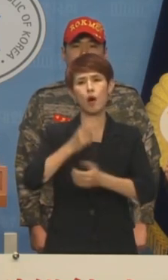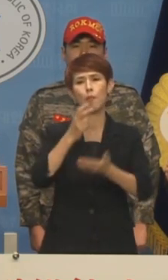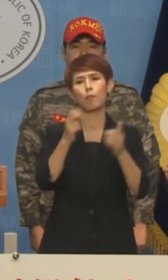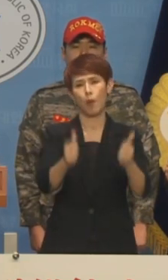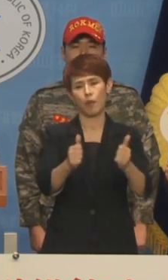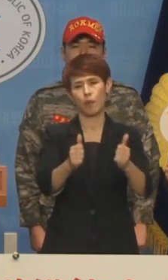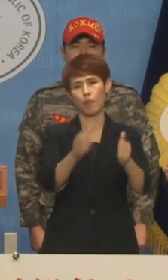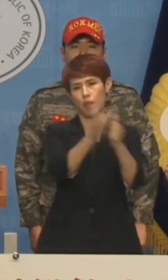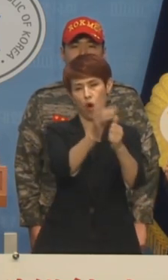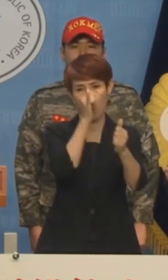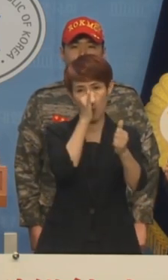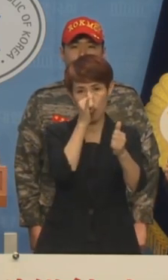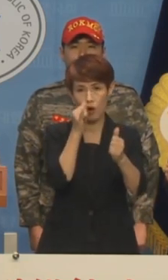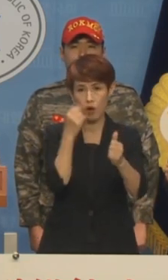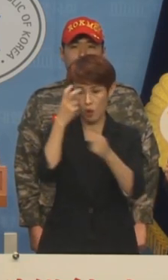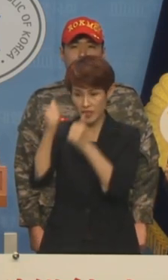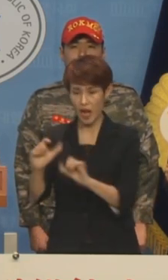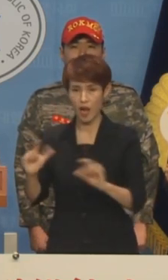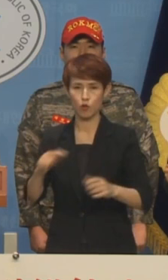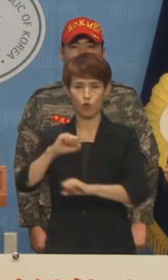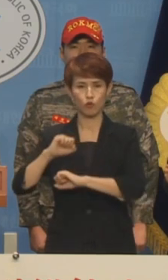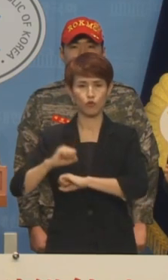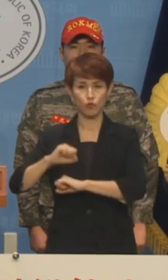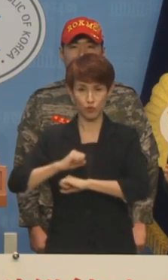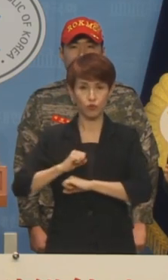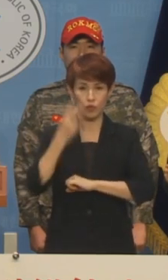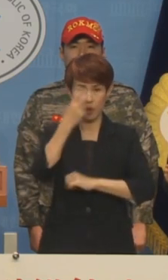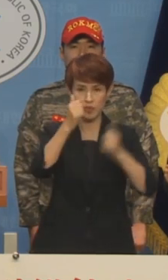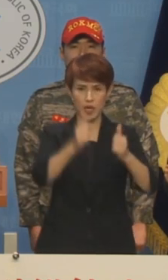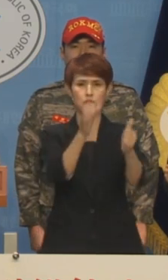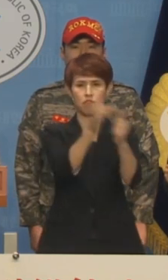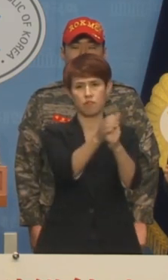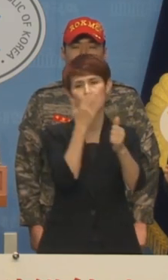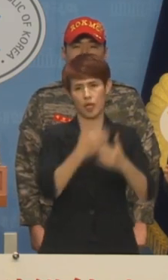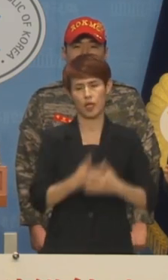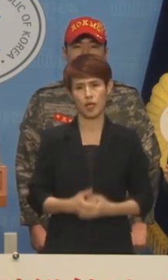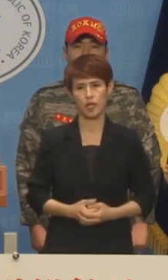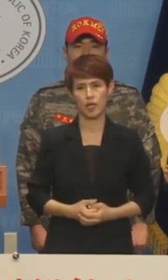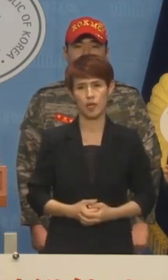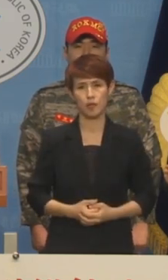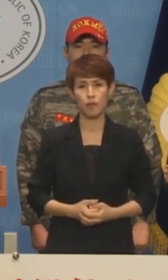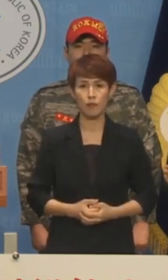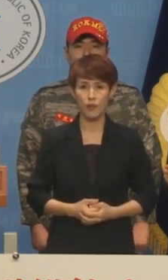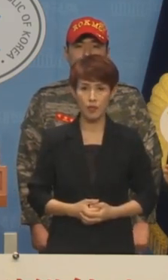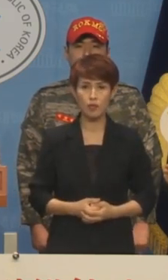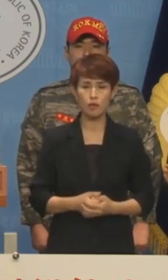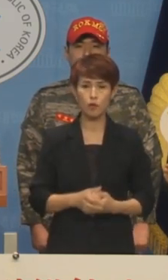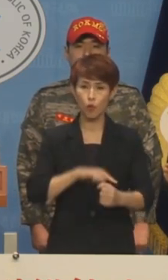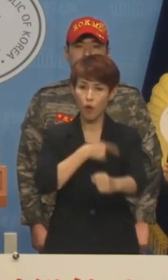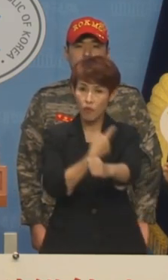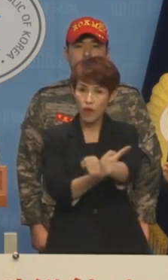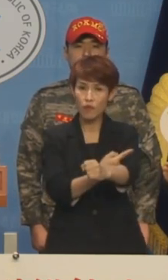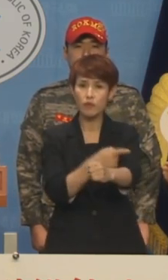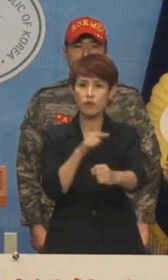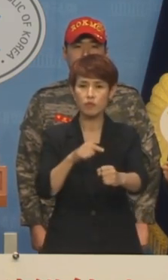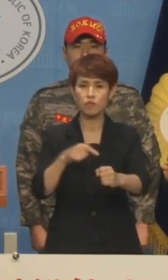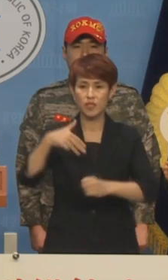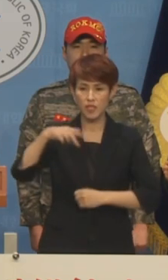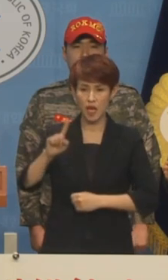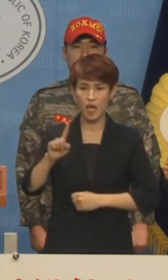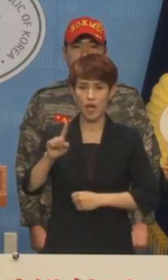이들은 민간 검찰이 아니라 군 검찰로 사건이 쪼개져서 이첩될 수 있습니다. 그리 되면 이 사건 처리 권한을 지금 최혜병 외압